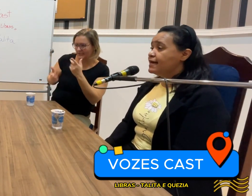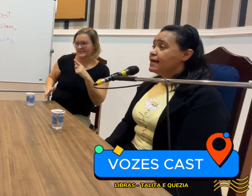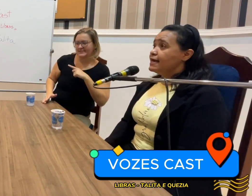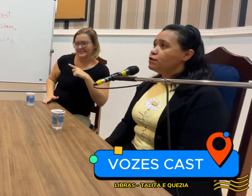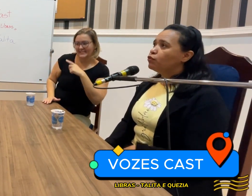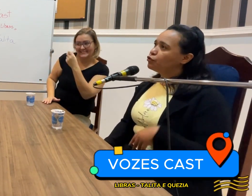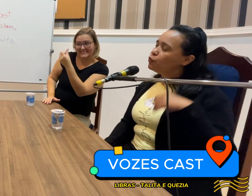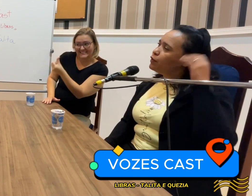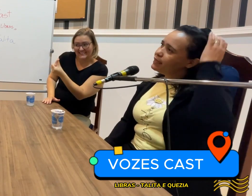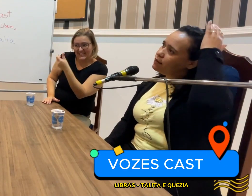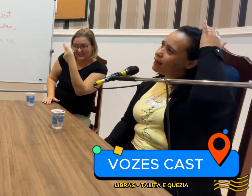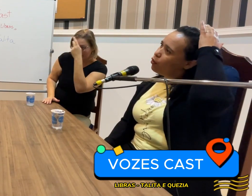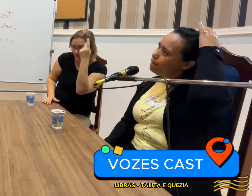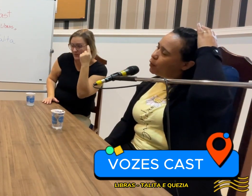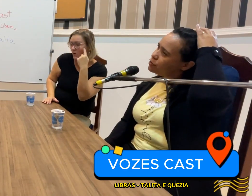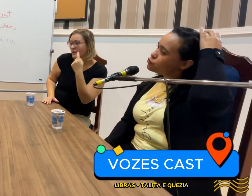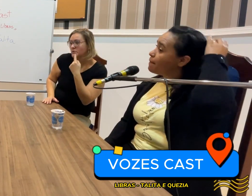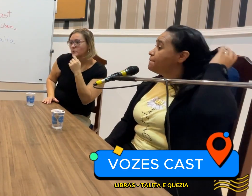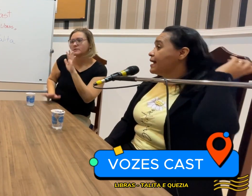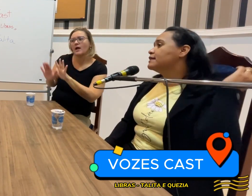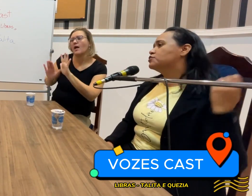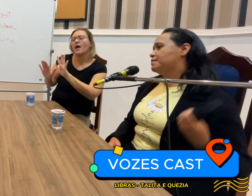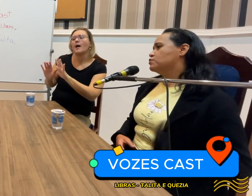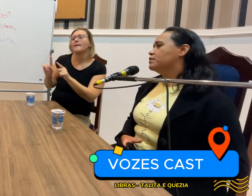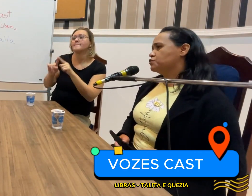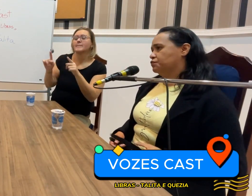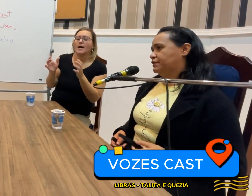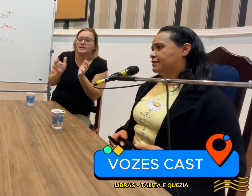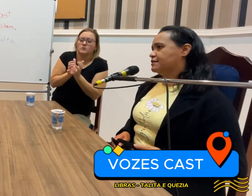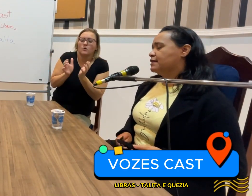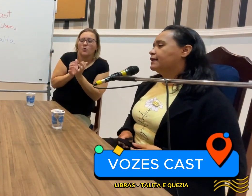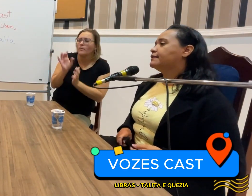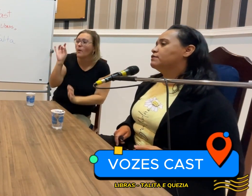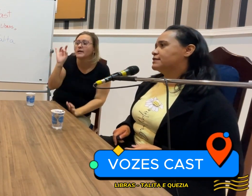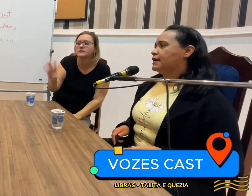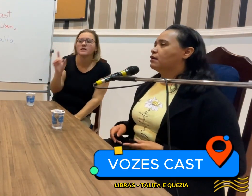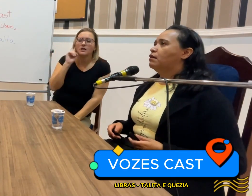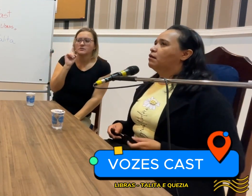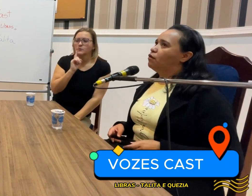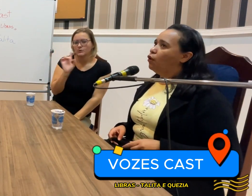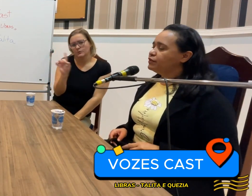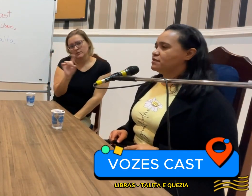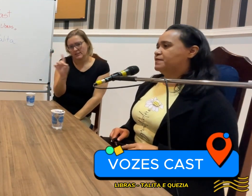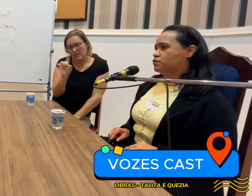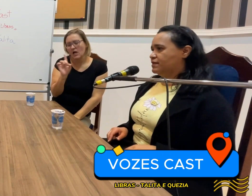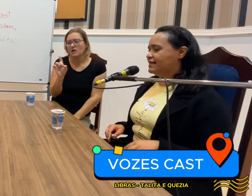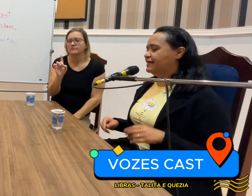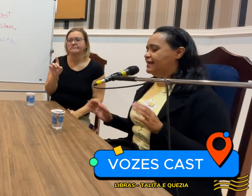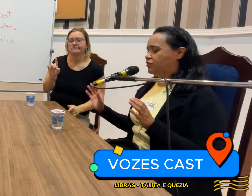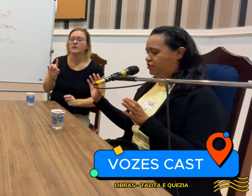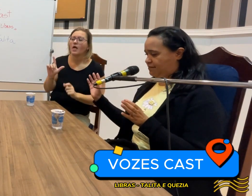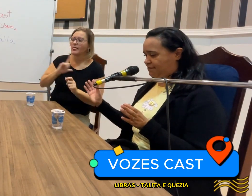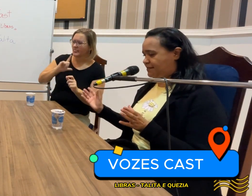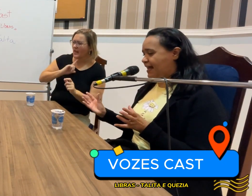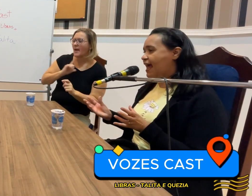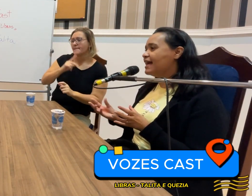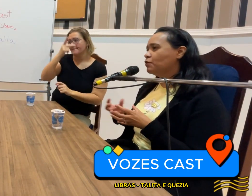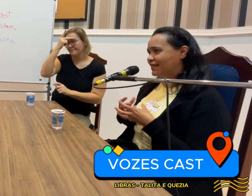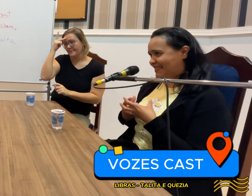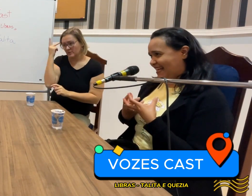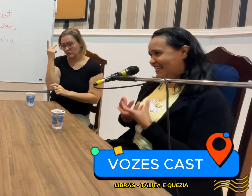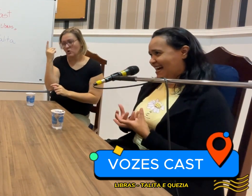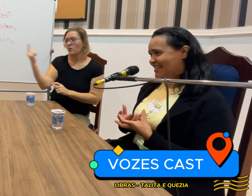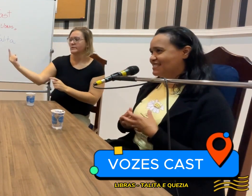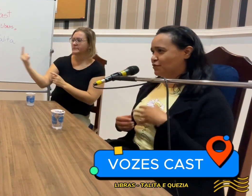né? E o grupo, ele não é composto apenas de pessoas surdas. Entendi. Então, assim, outras pessoas da igreja